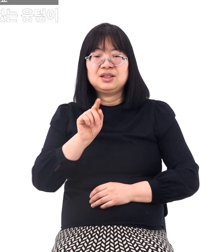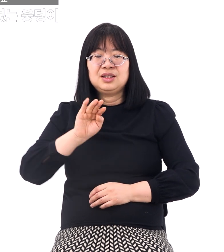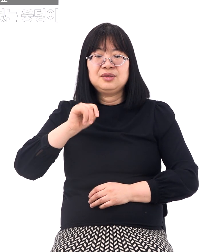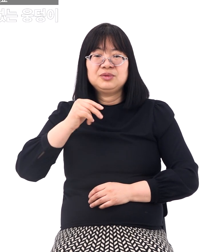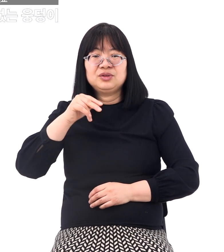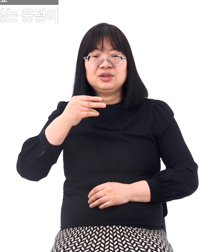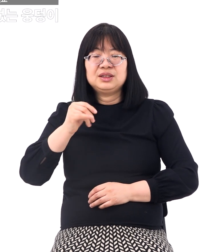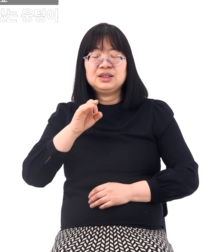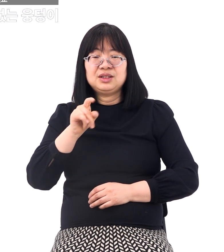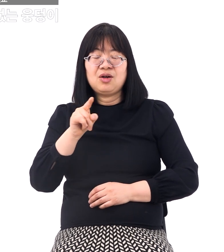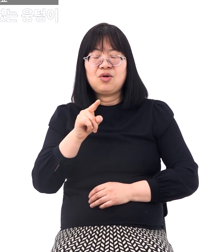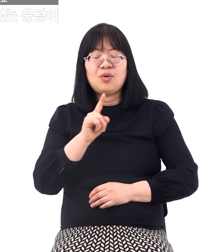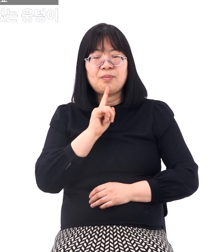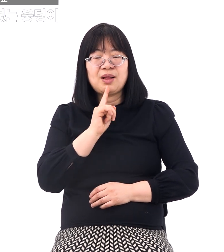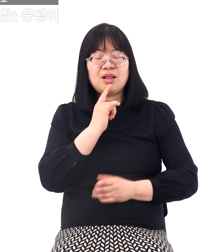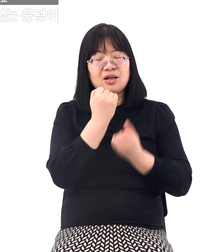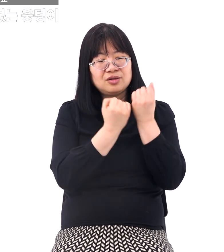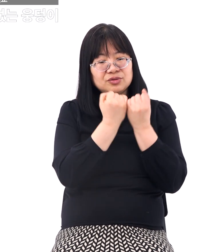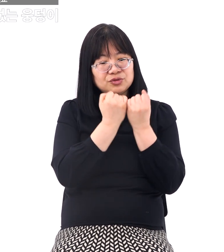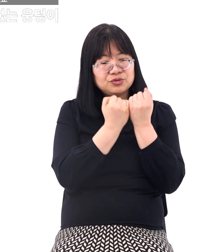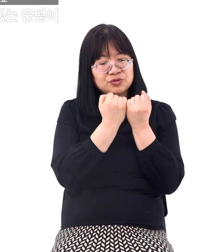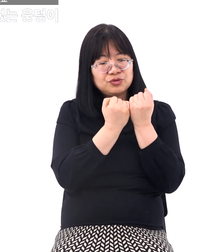히브리어 주해를 이렇게 해보니까